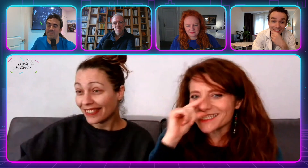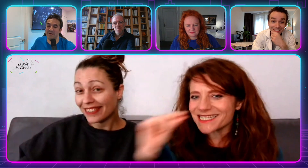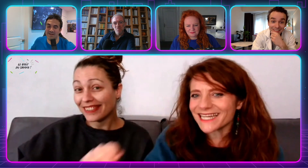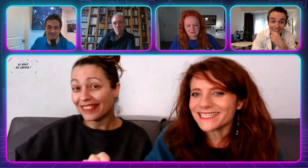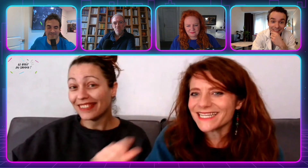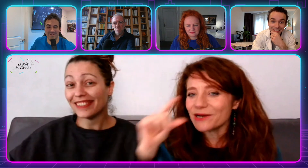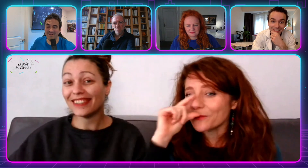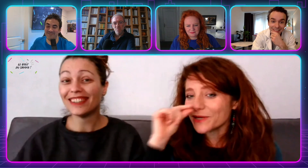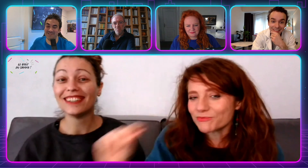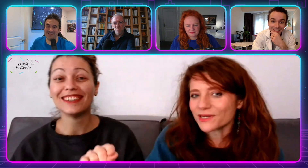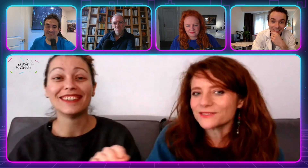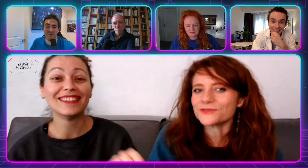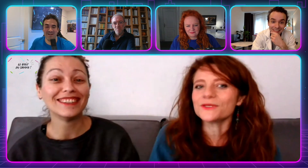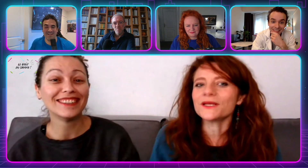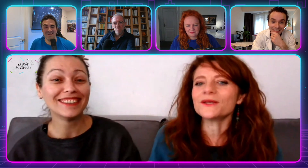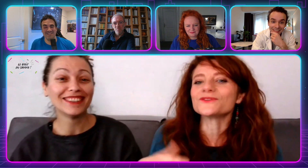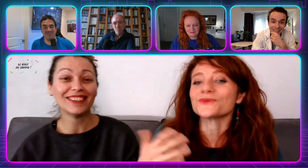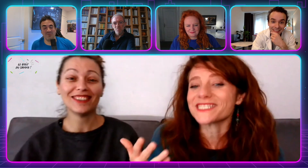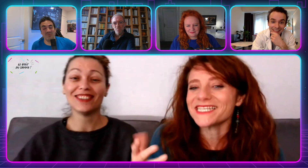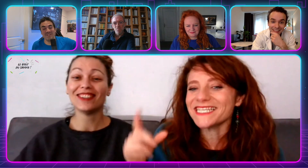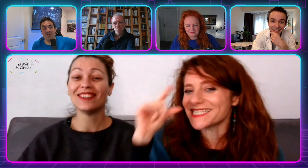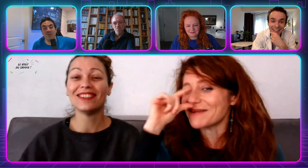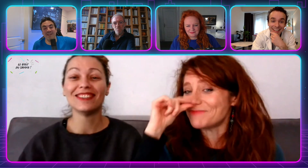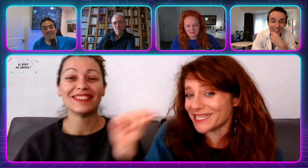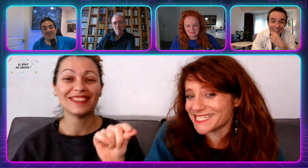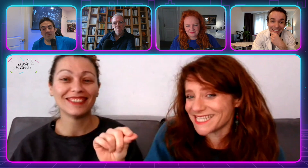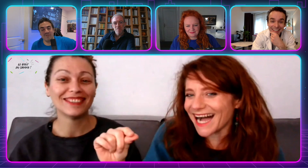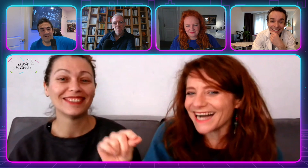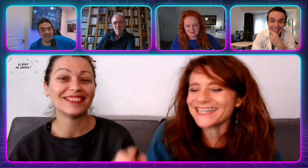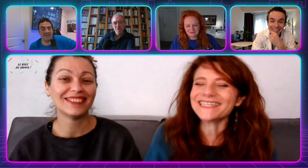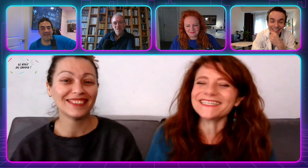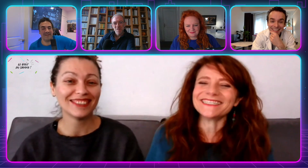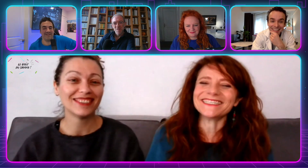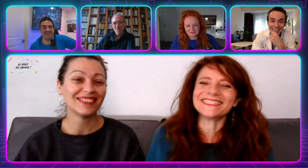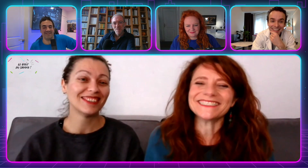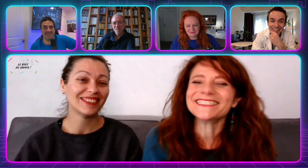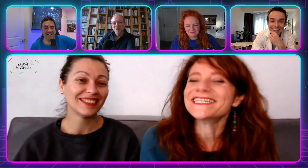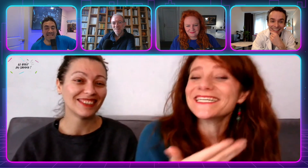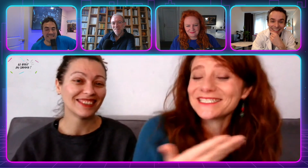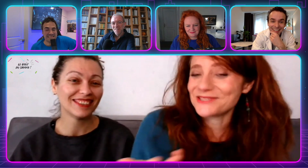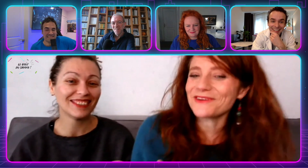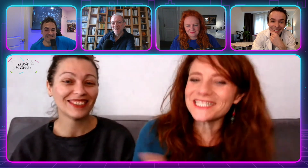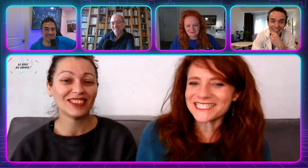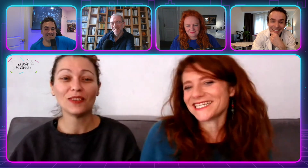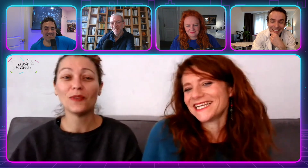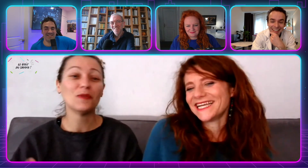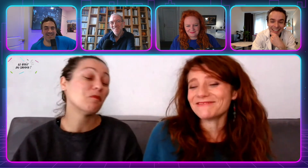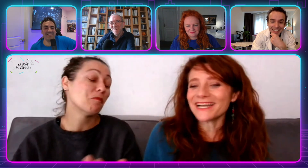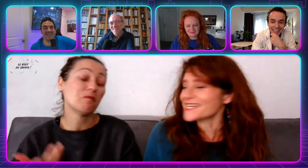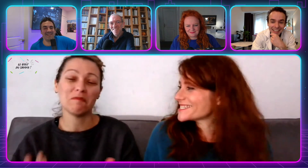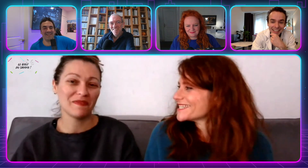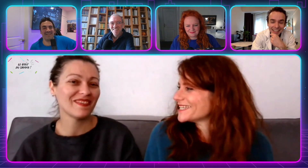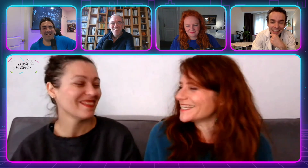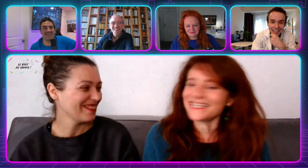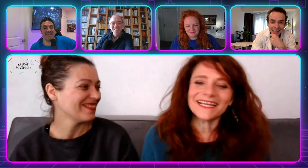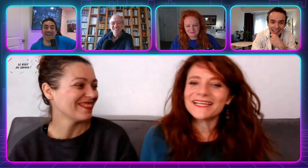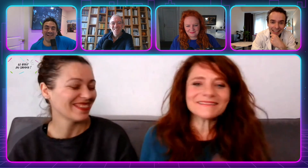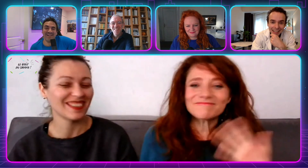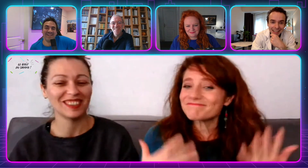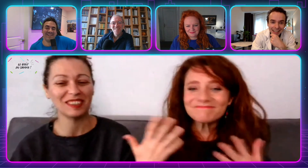voilà, Sympa. si t'as le nez long et Ouais, c'est sympa. Si ton ton nom slip, c'est ça gros peut nez, être c'est cool, ça. quoi. Tu vois,